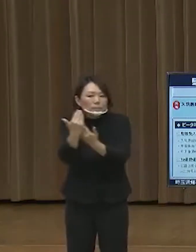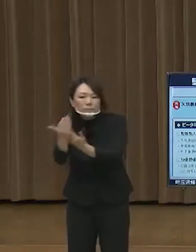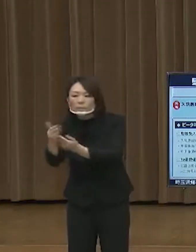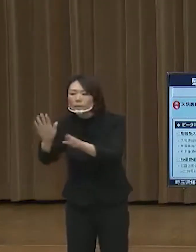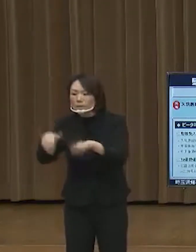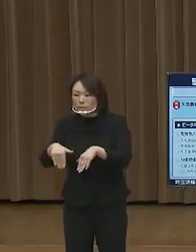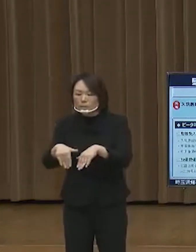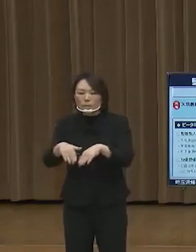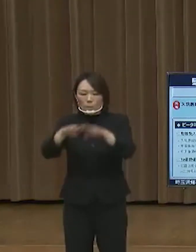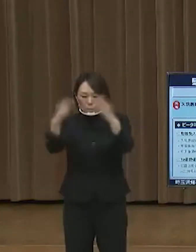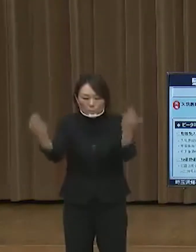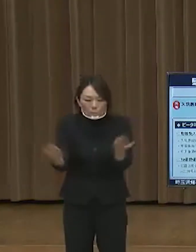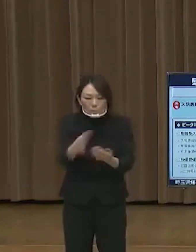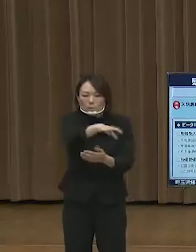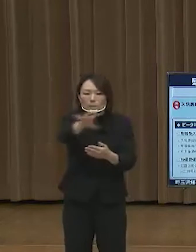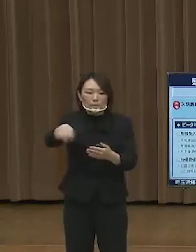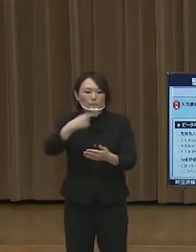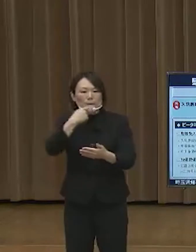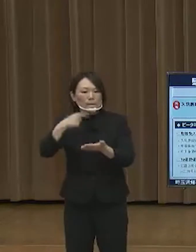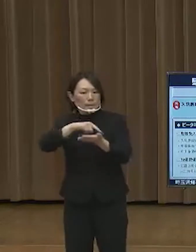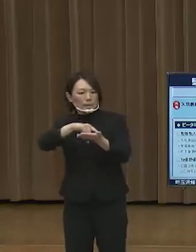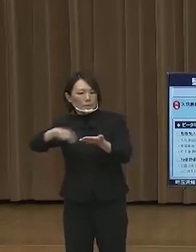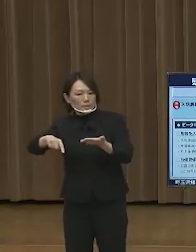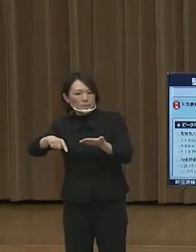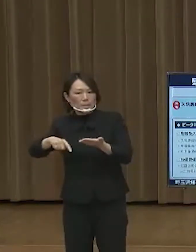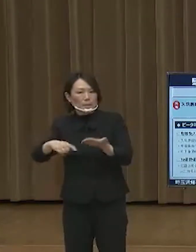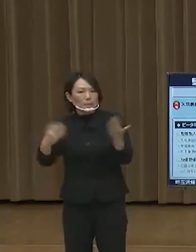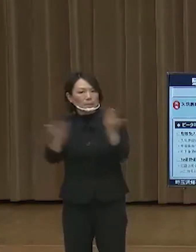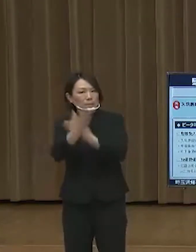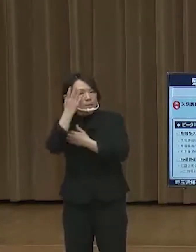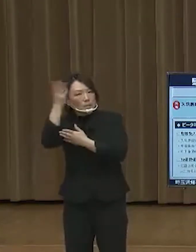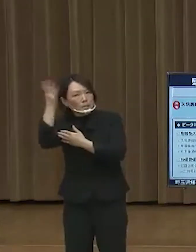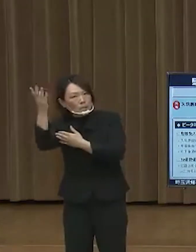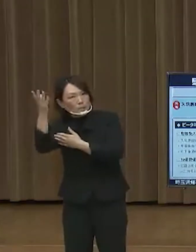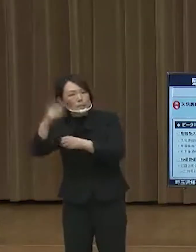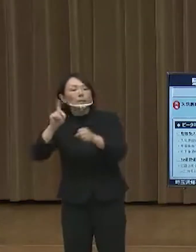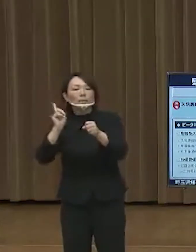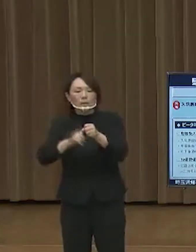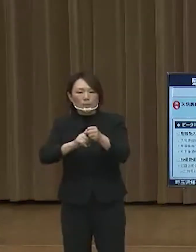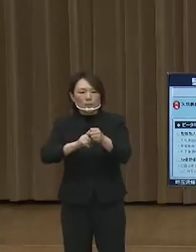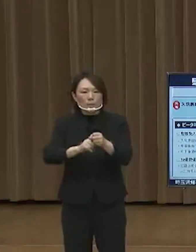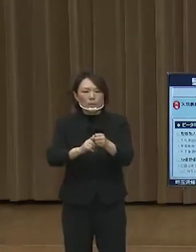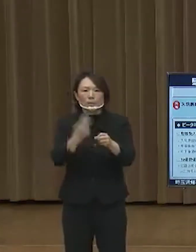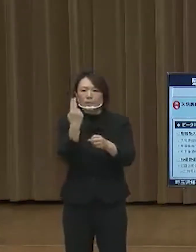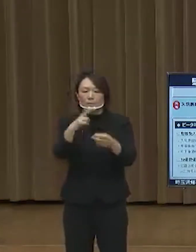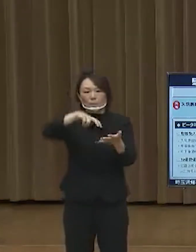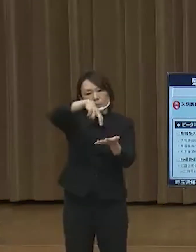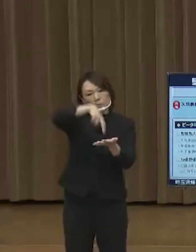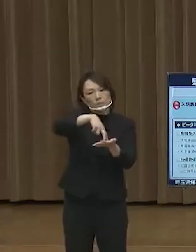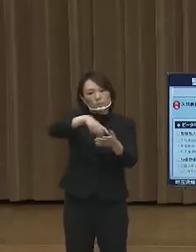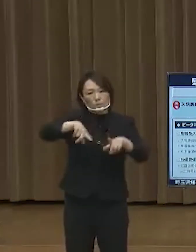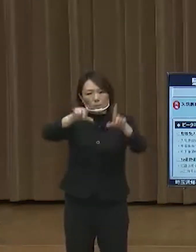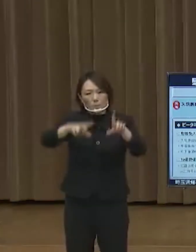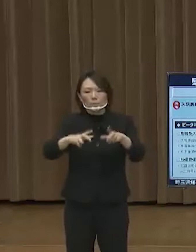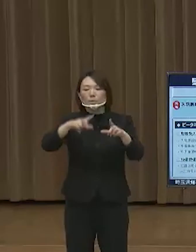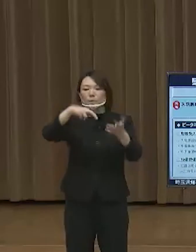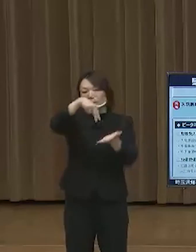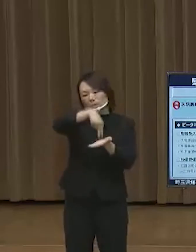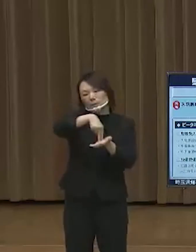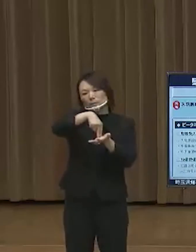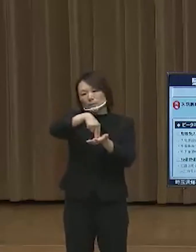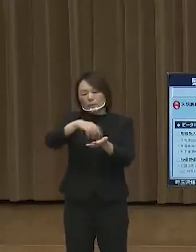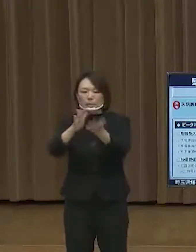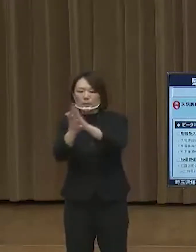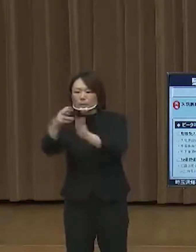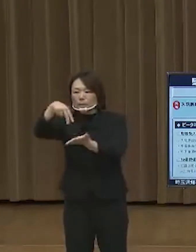のところは赤字になるだろう、だから都立だったり、県立でやって赤字になった場合は当然こう設